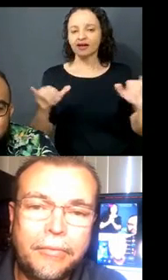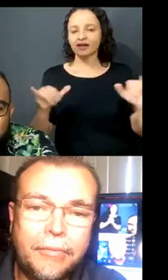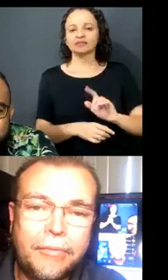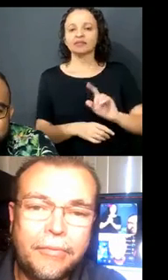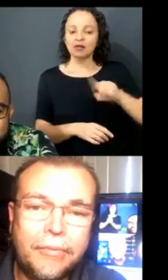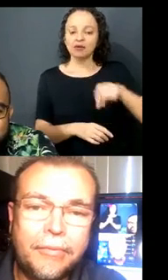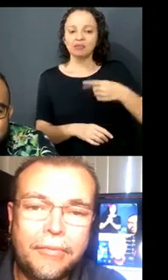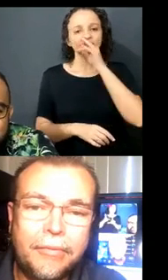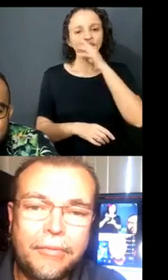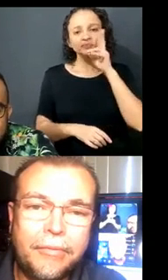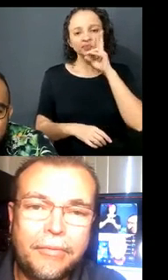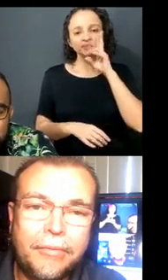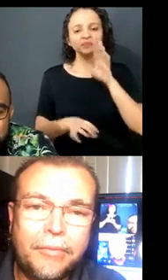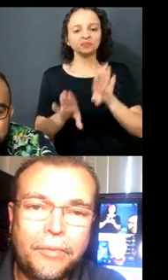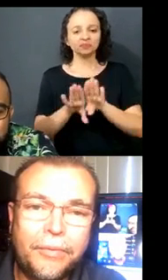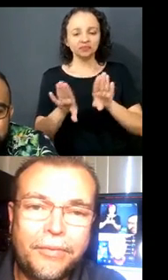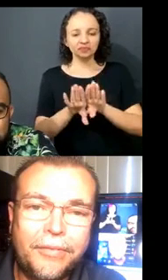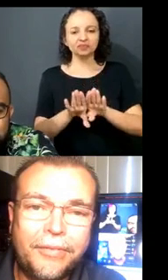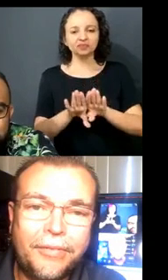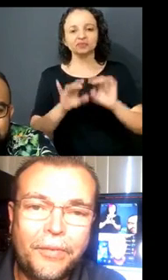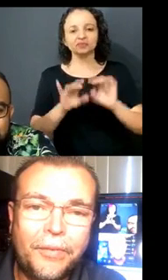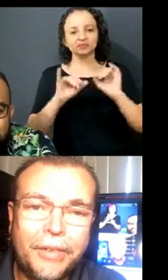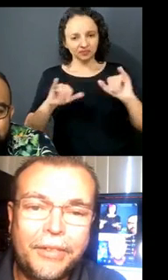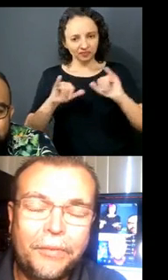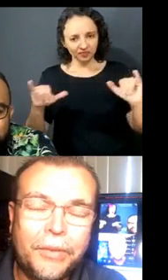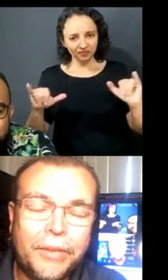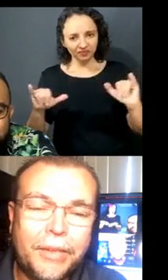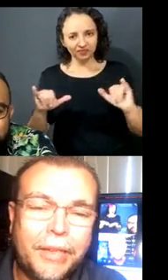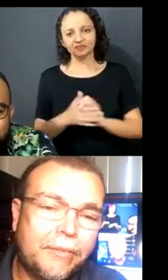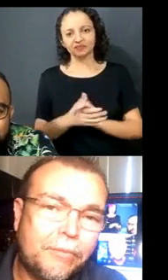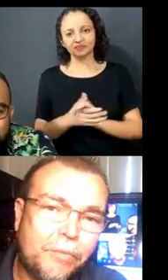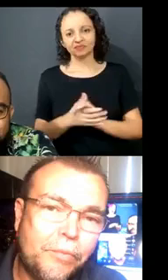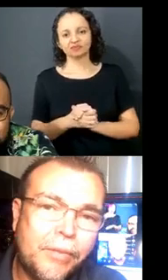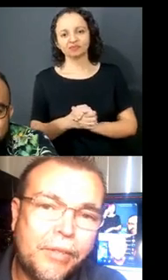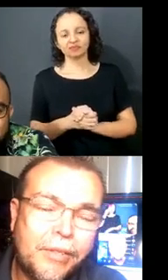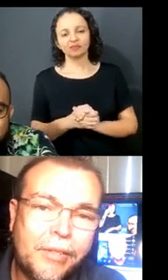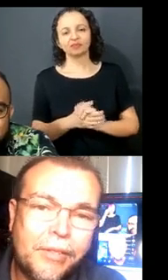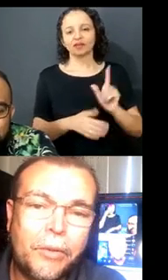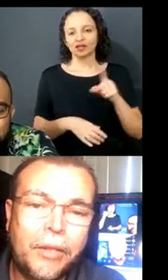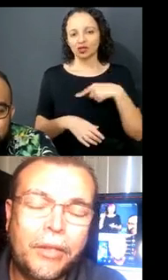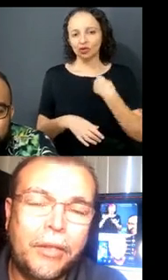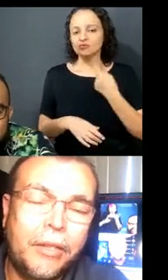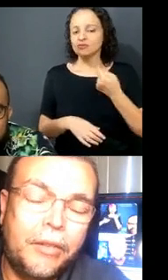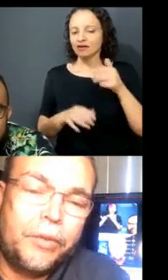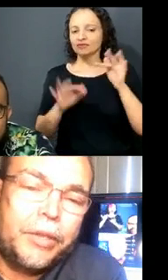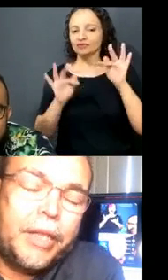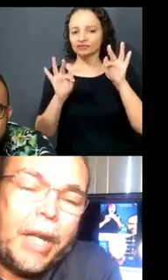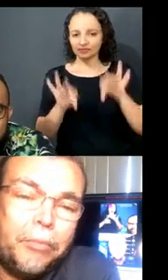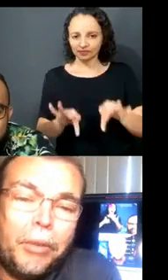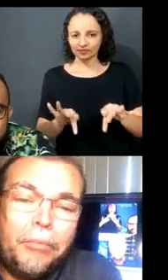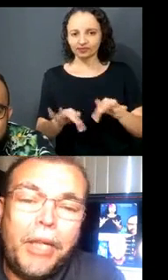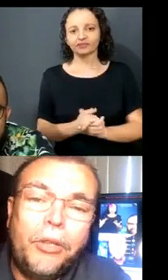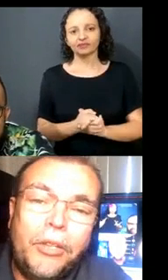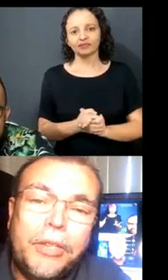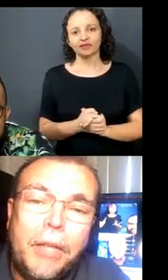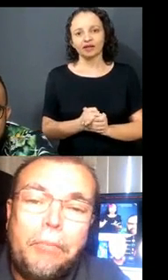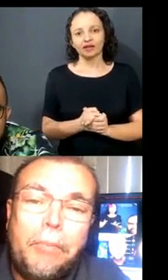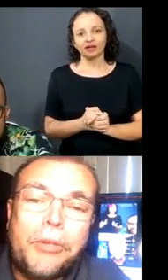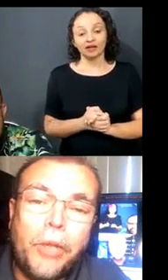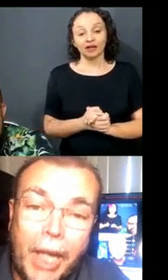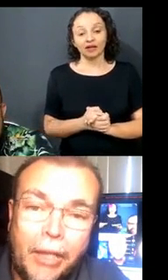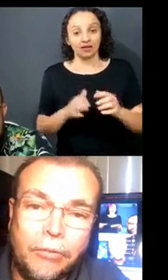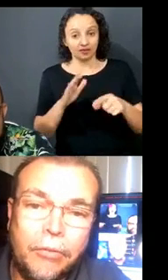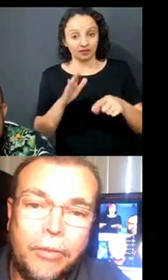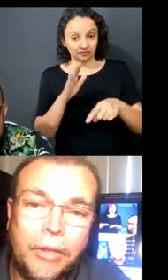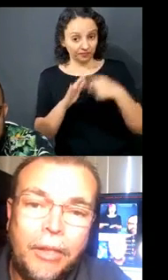a Rosane também vai falar as considerações delas para a gente caminhar para o final. Tá. Primeiro, eu sempre